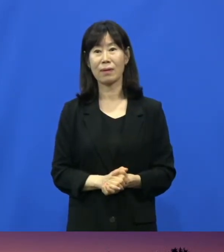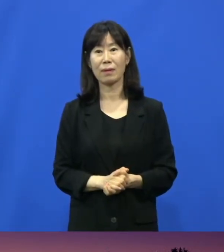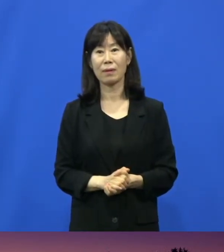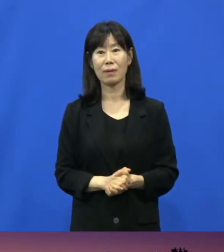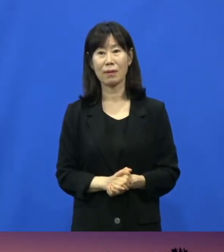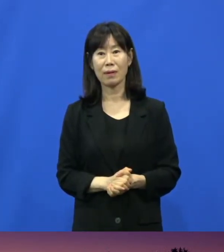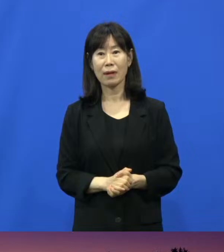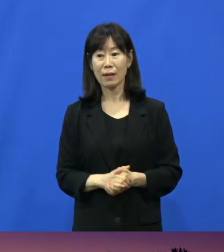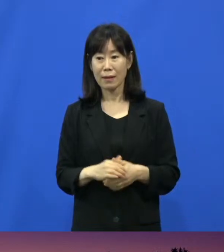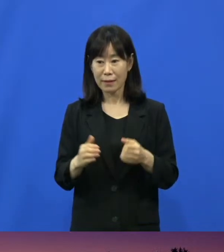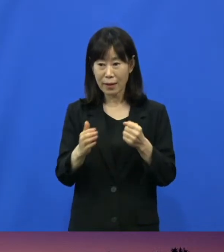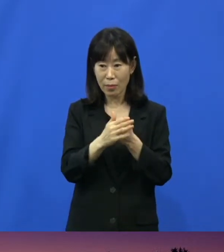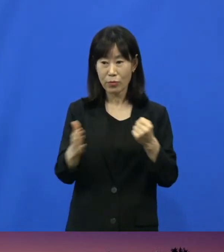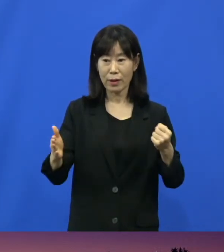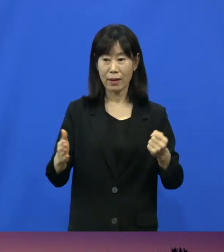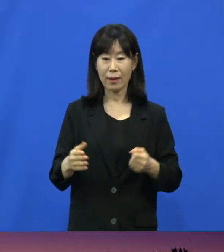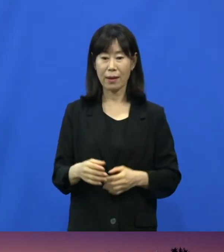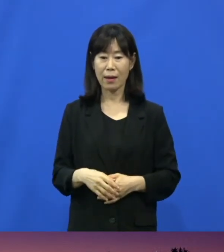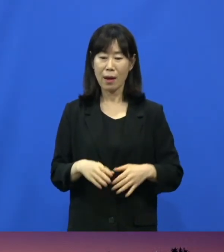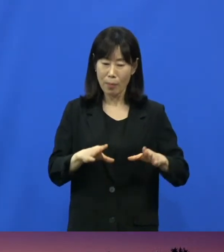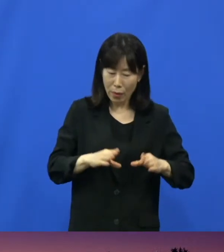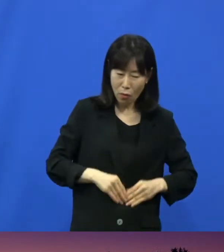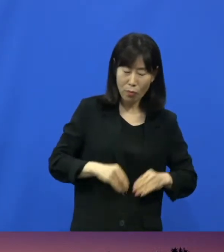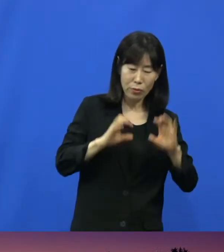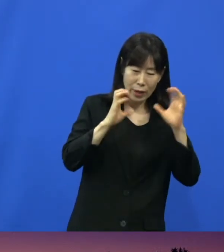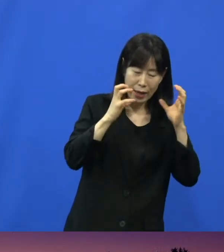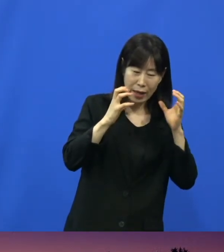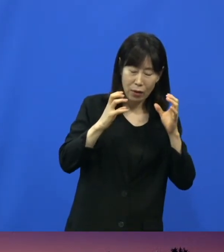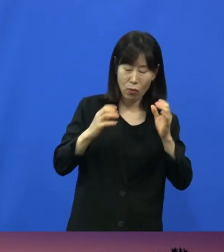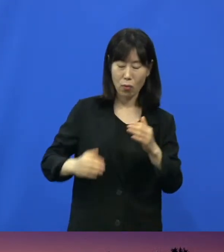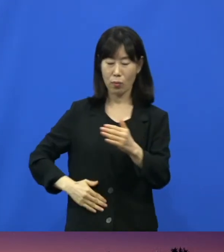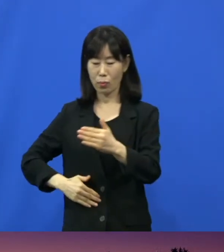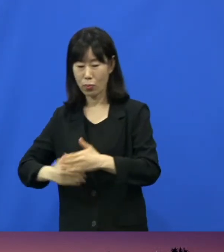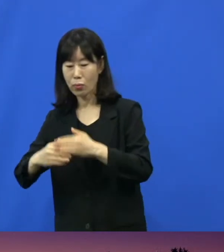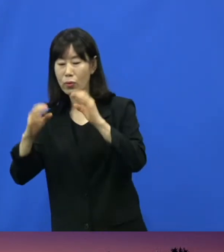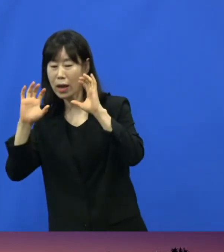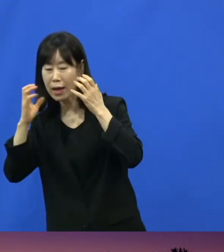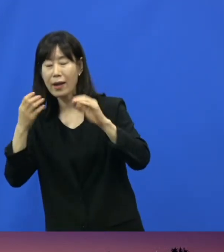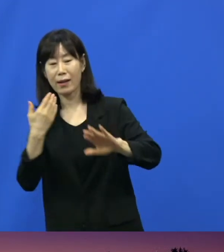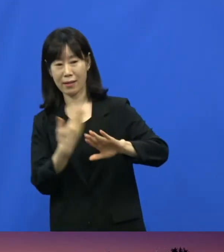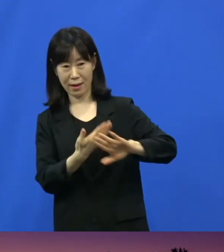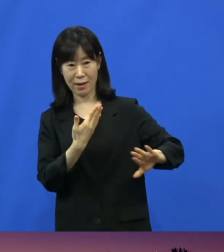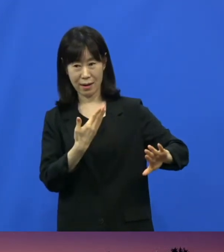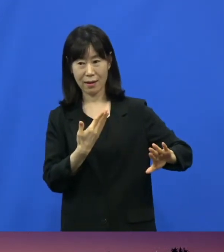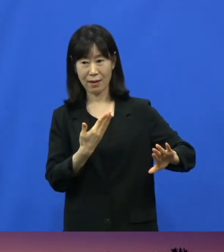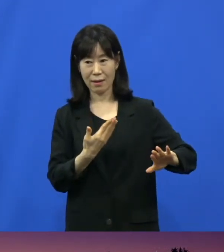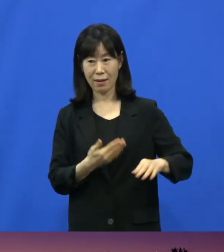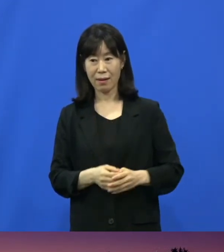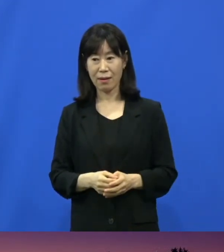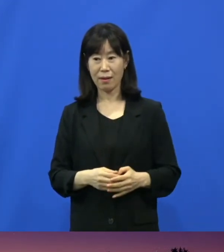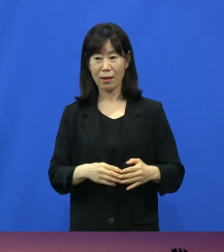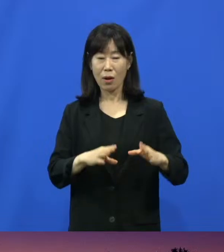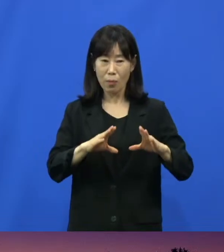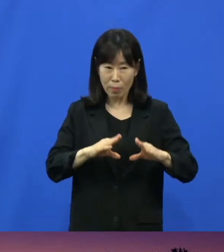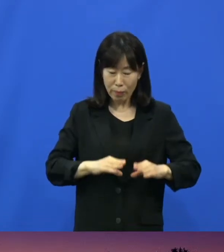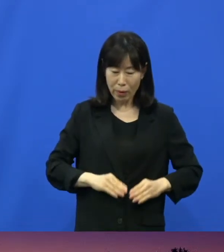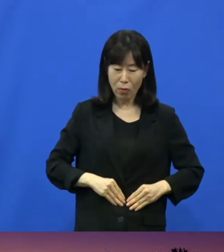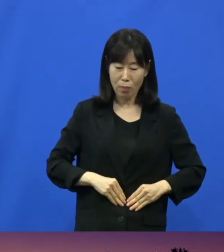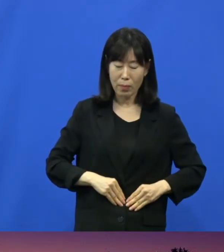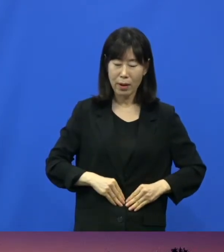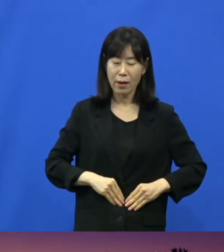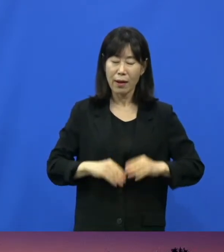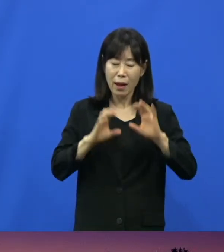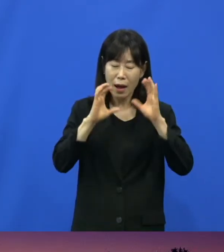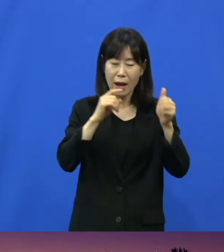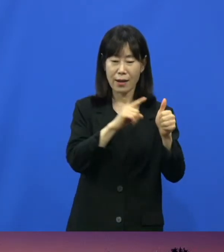전혀 달라요. 여러분, 엄마의 젖을 보채는 아이는 못 말려요. 못 말려요. 그 아이를 감당할 자가